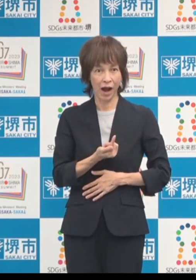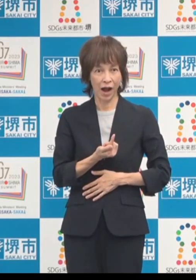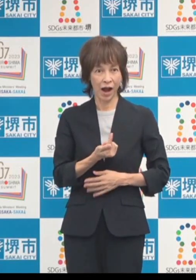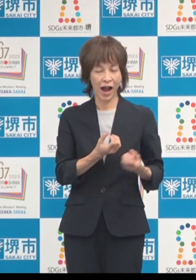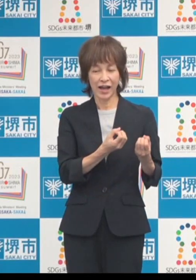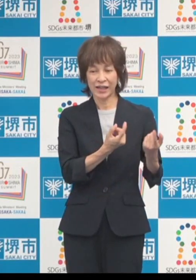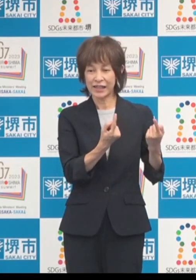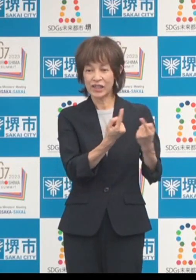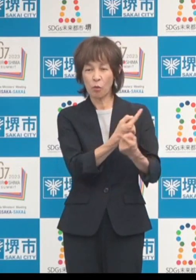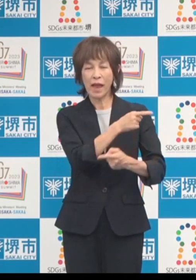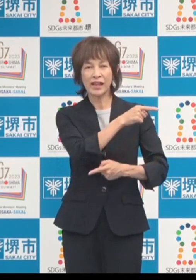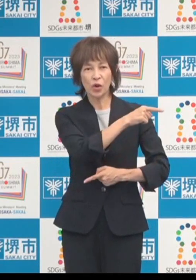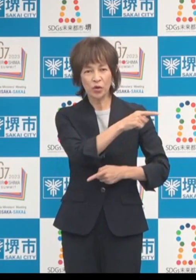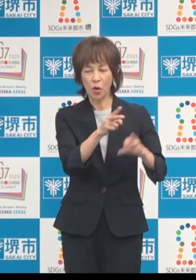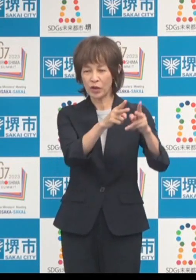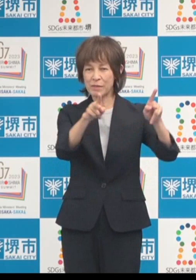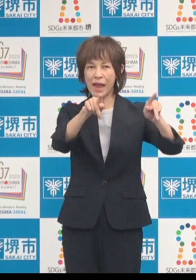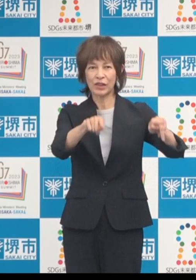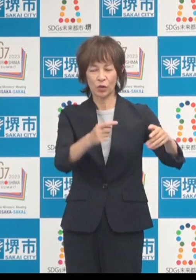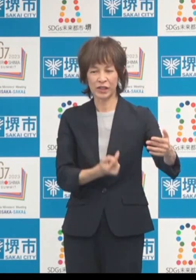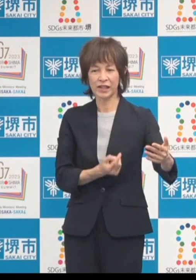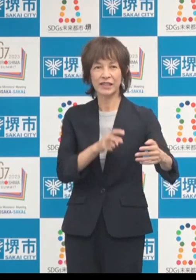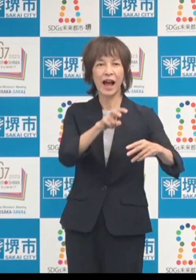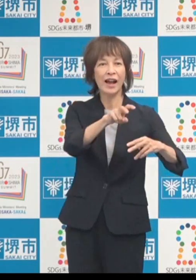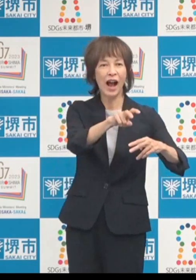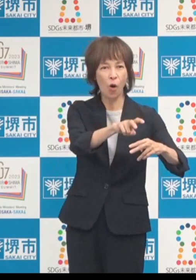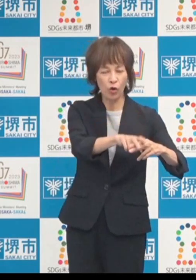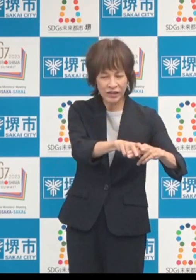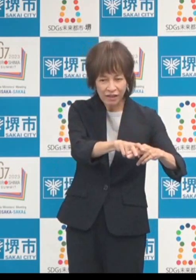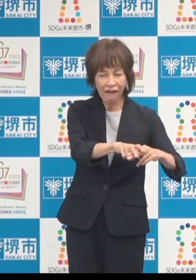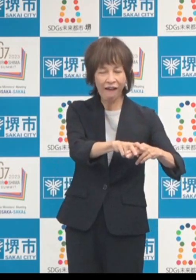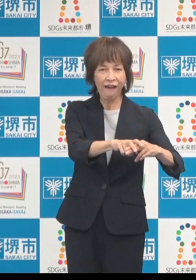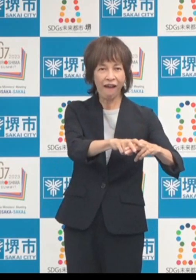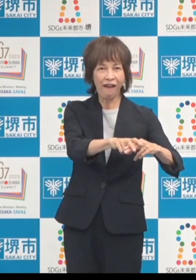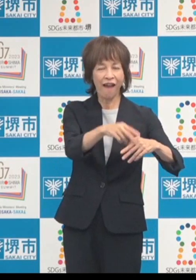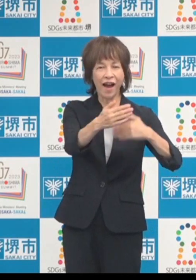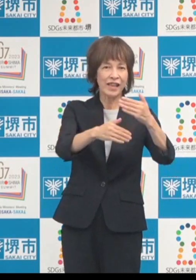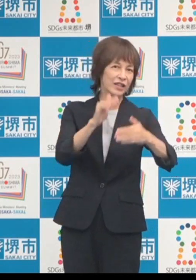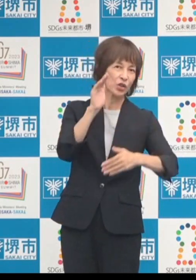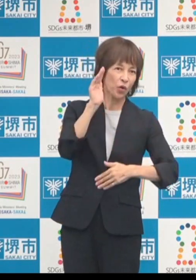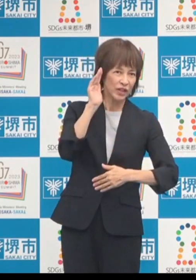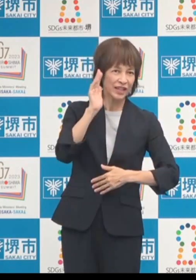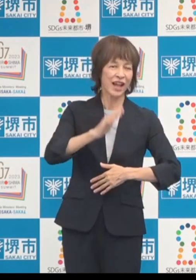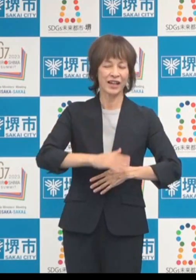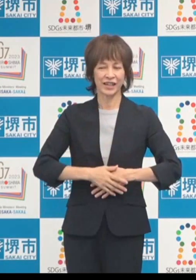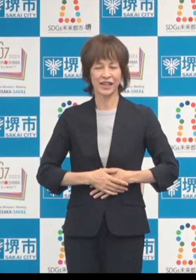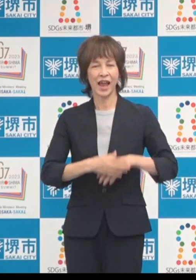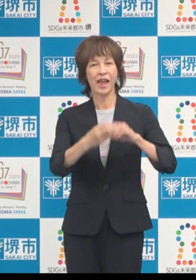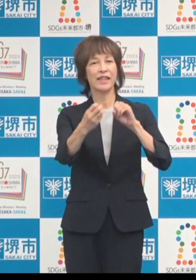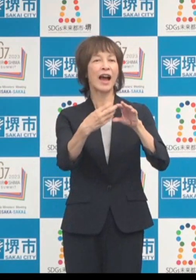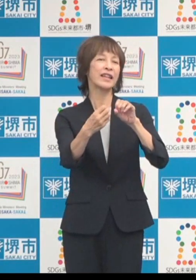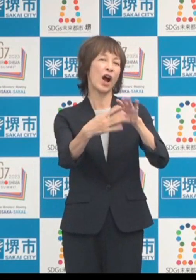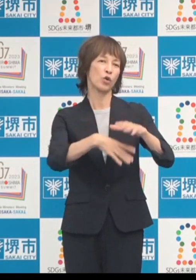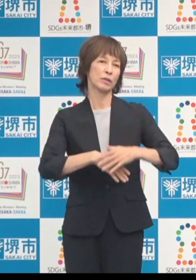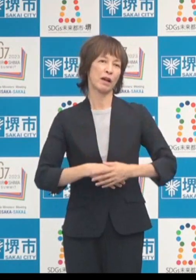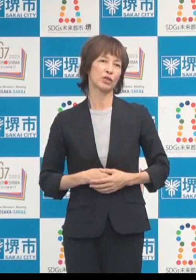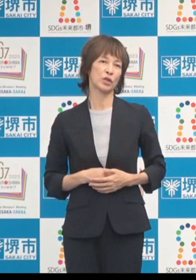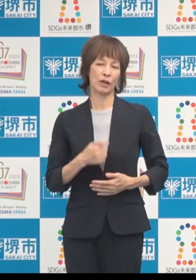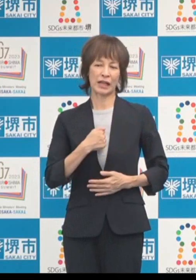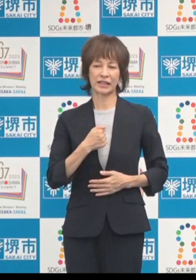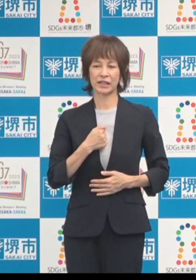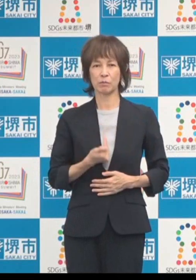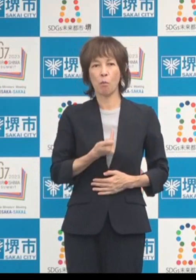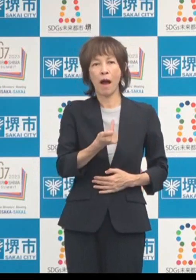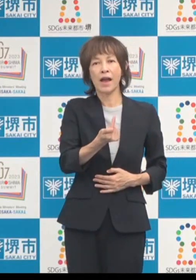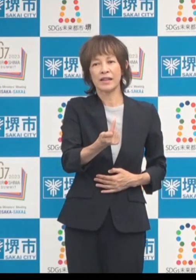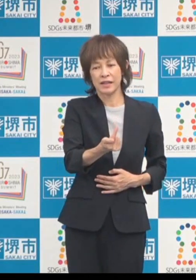ションのイベントに参加をしたり、お話を聞いたり、もしくは今回も対談をいたしますが、私自身も前に出て